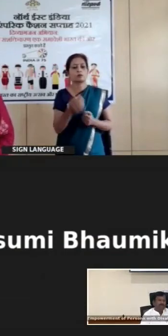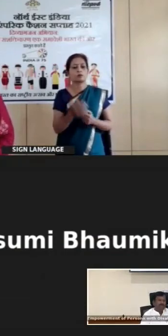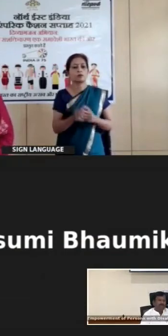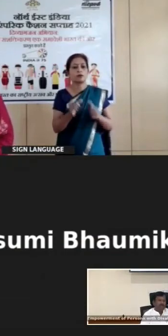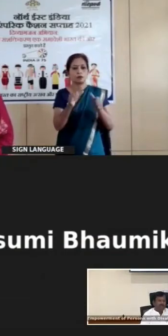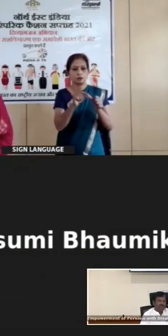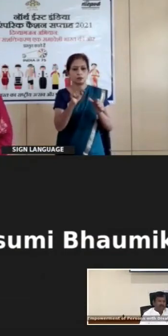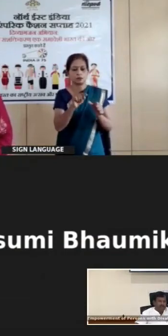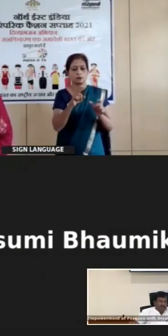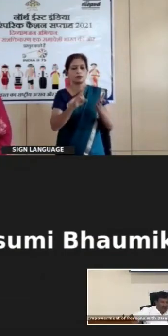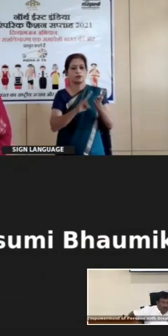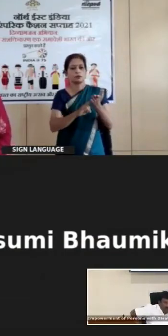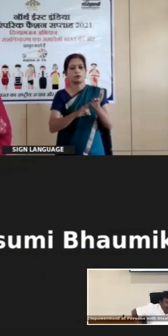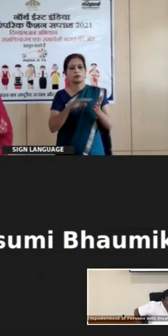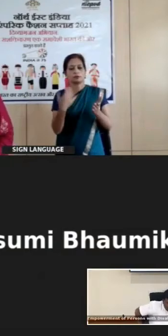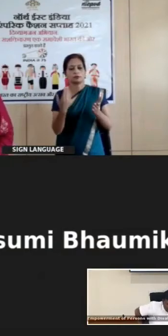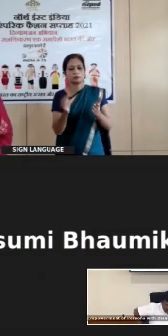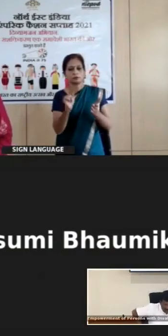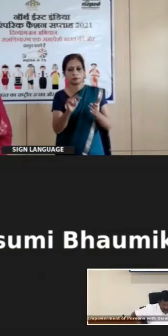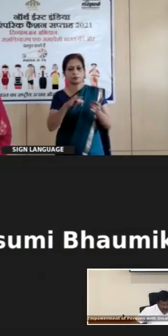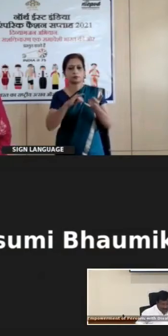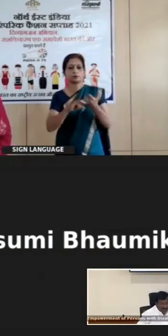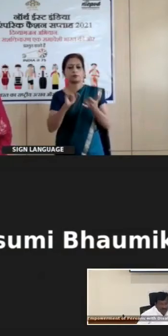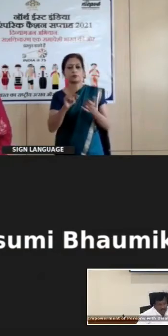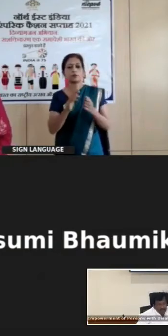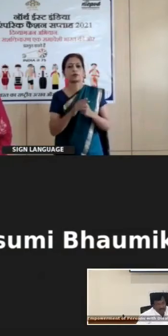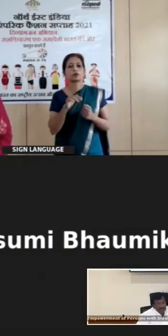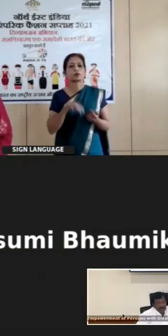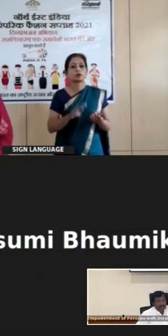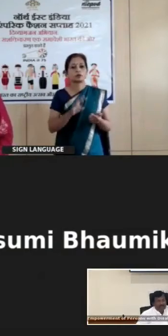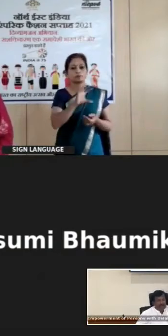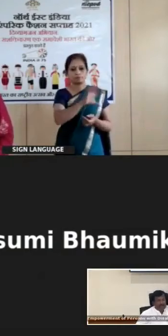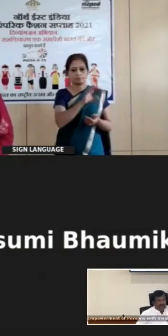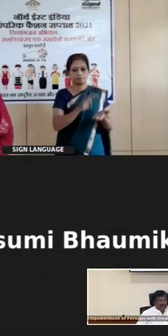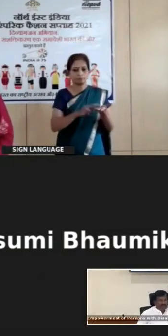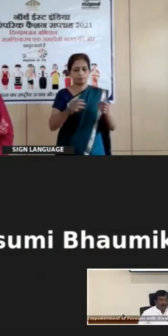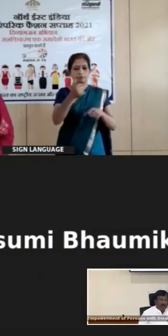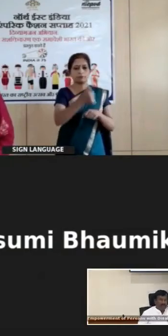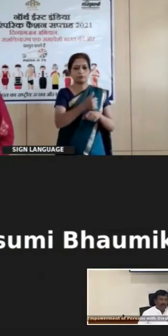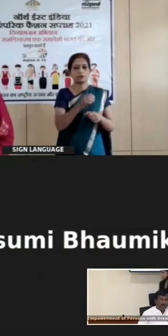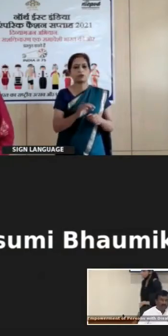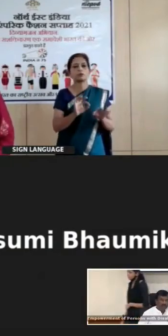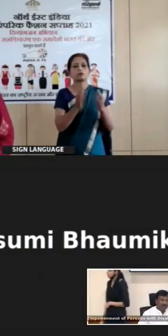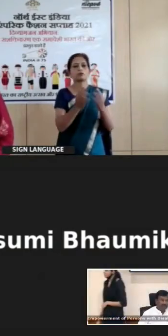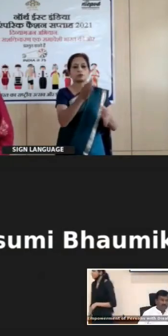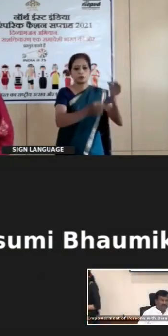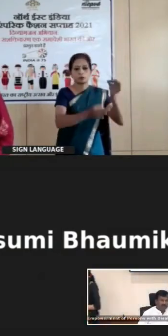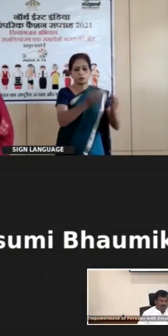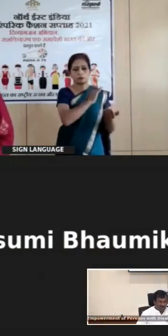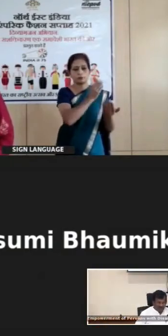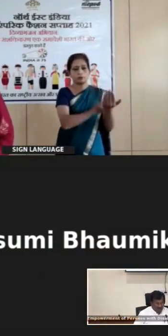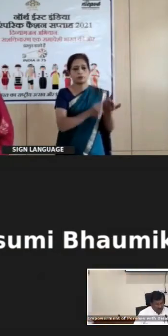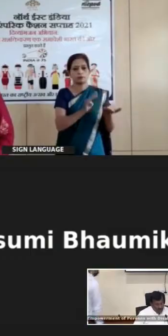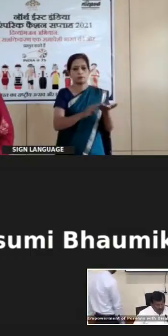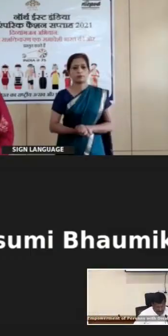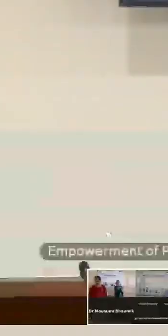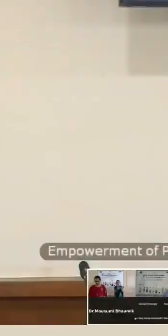ए नारायण स्वामी जी, राज्य मंत्री हैं सामाजिक न्याय एवं अधिकारिता मंत्रालय के। श्री ए नारायण स्वामी